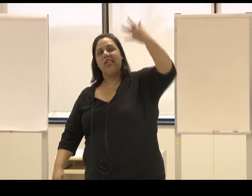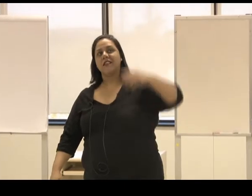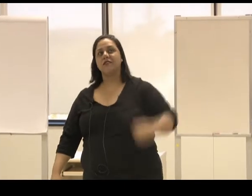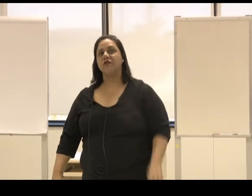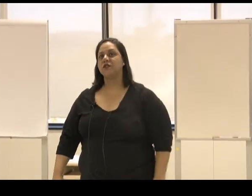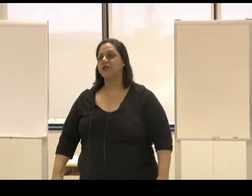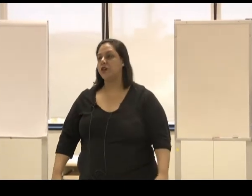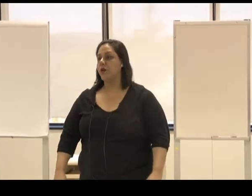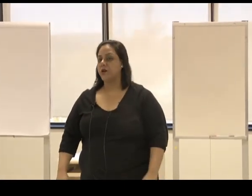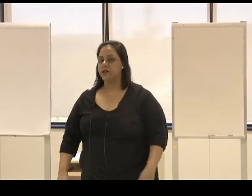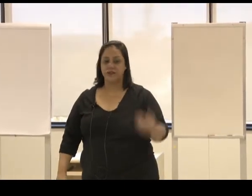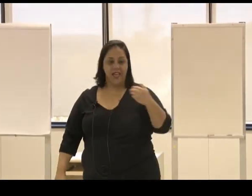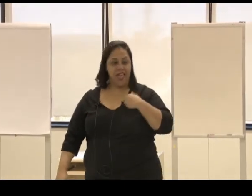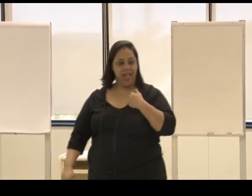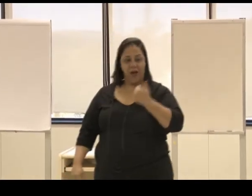Se fosse só 2.